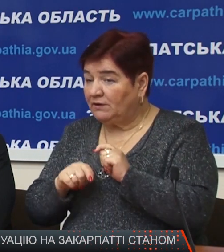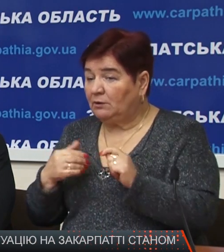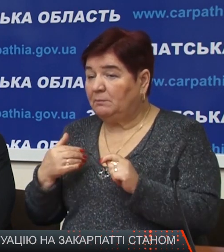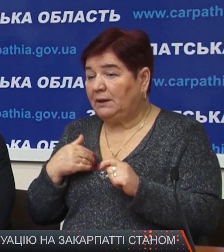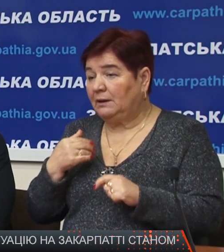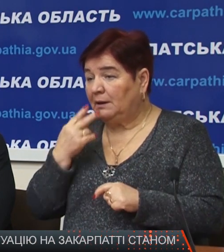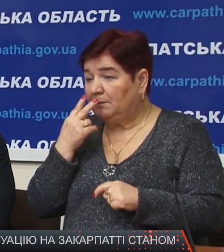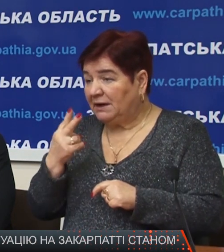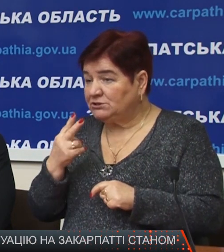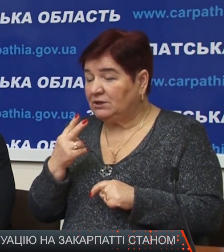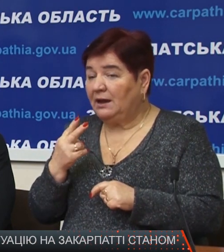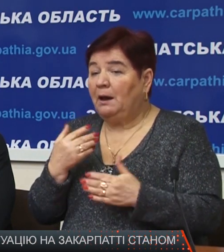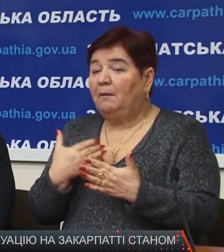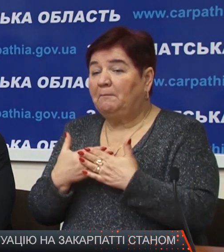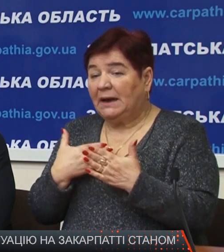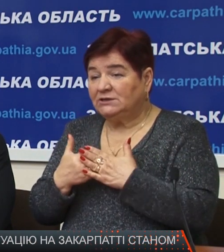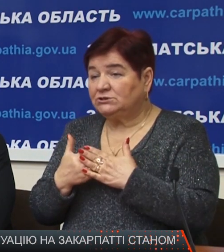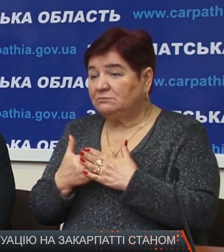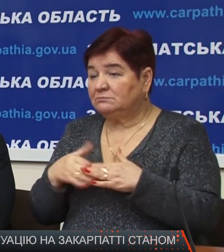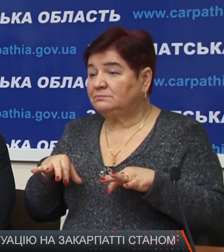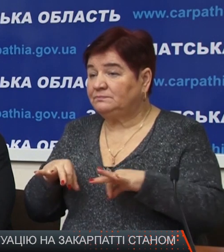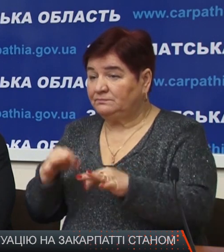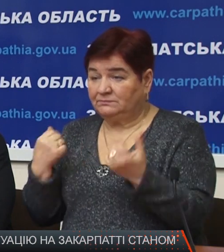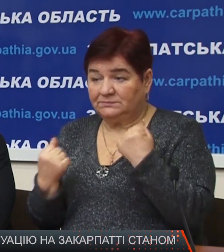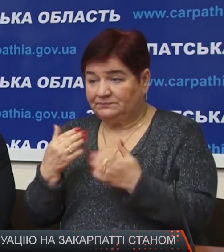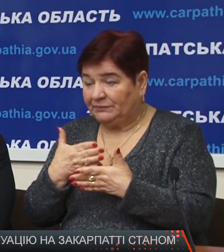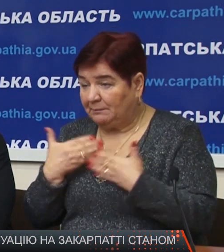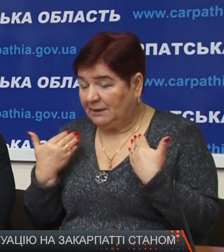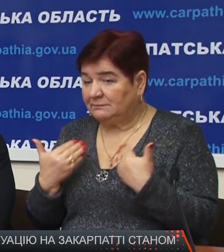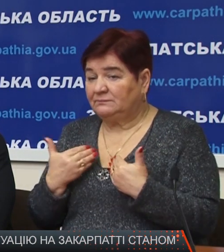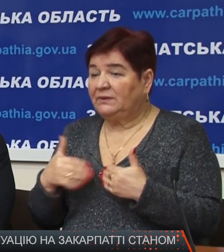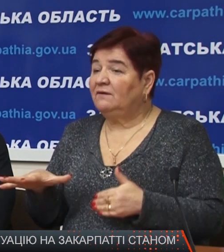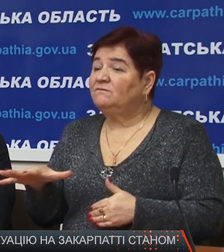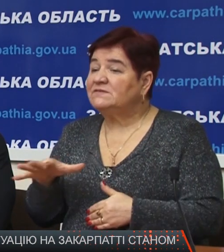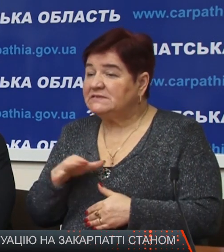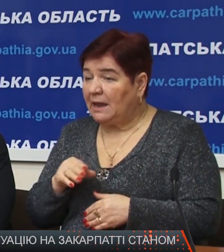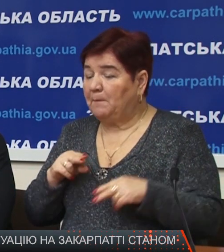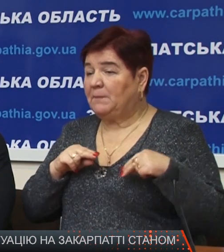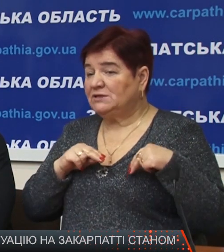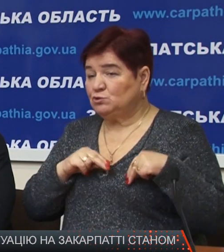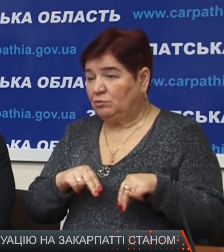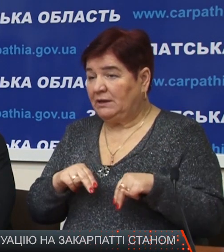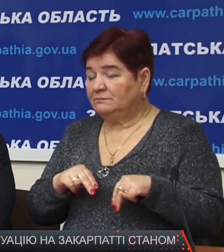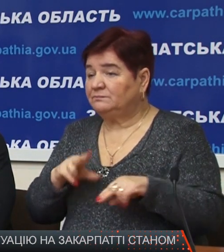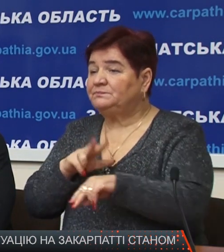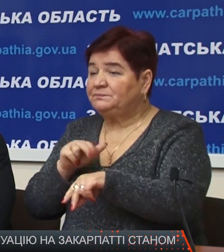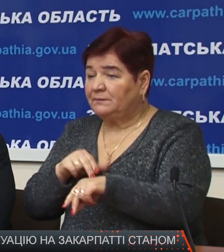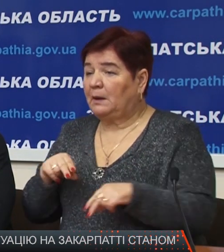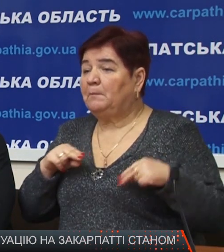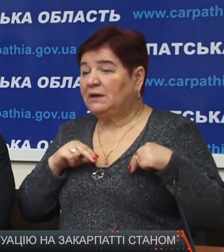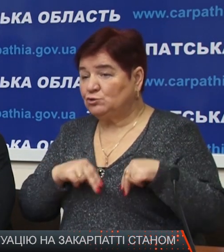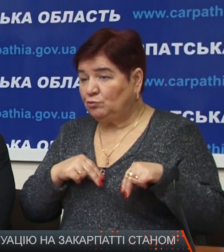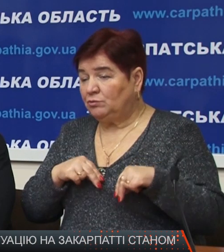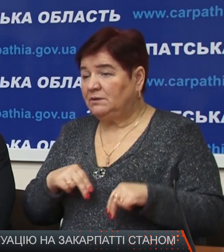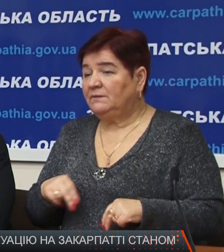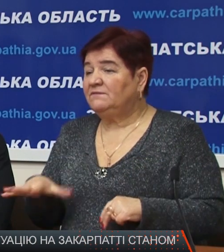вночі бачили, буквально майже транспортних засобів немає, тому Все працює, правоохоронці працюють,